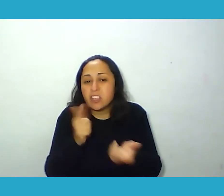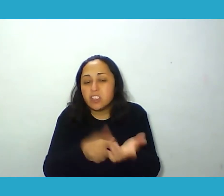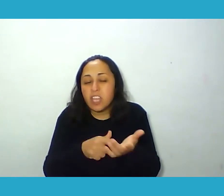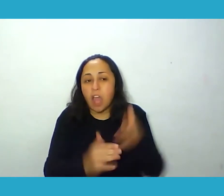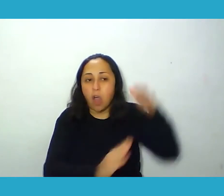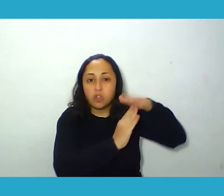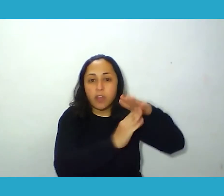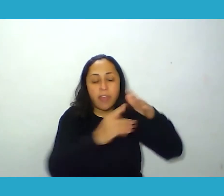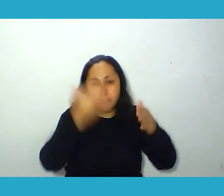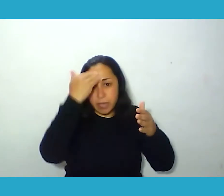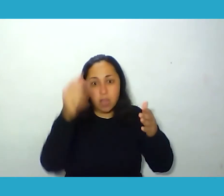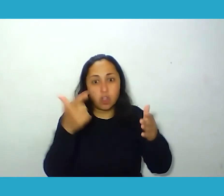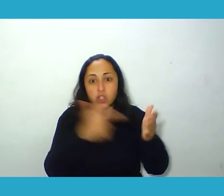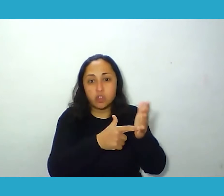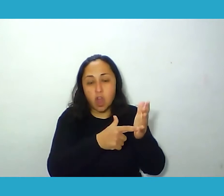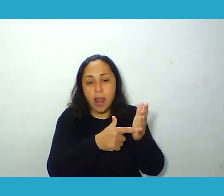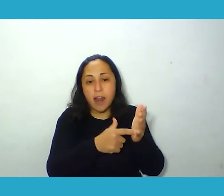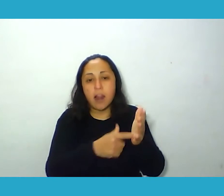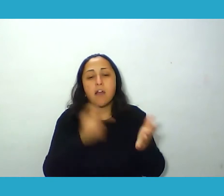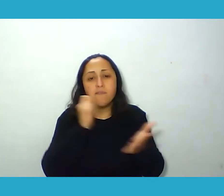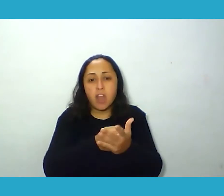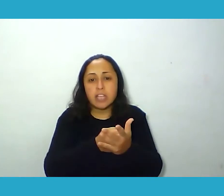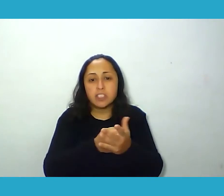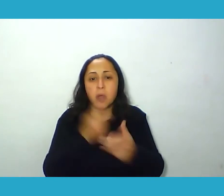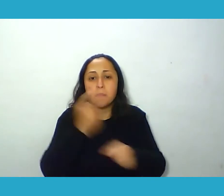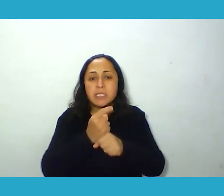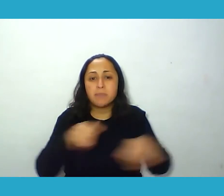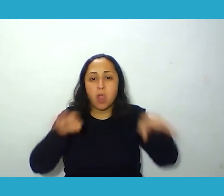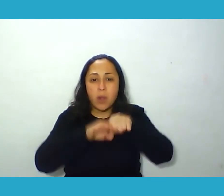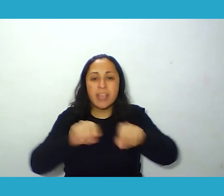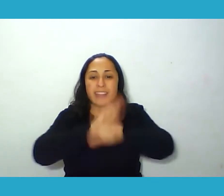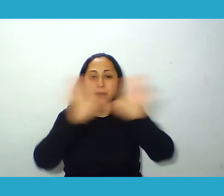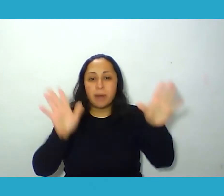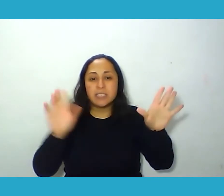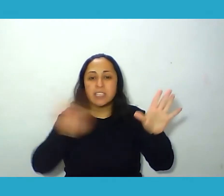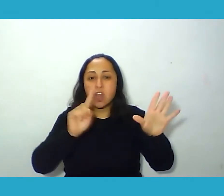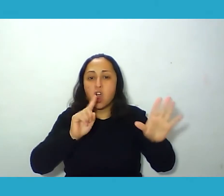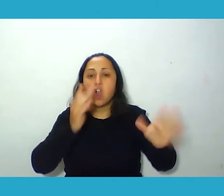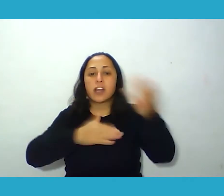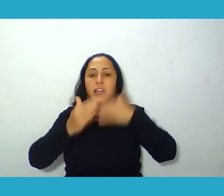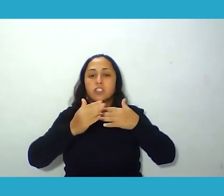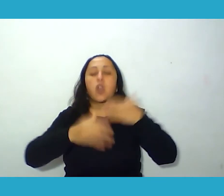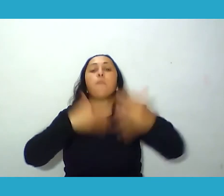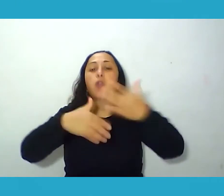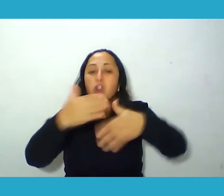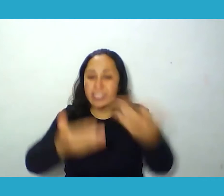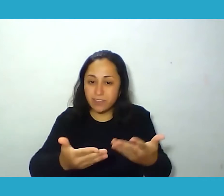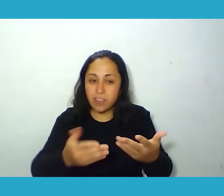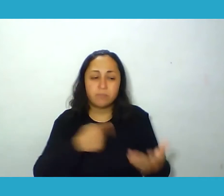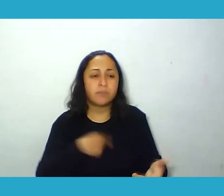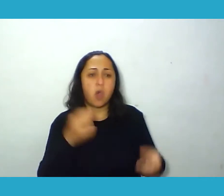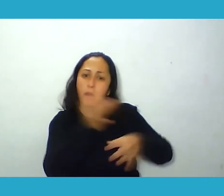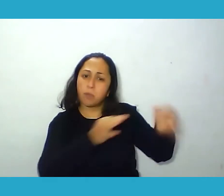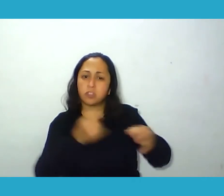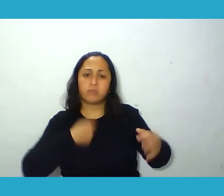las autoridades declararla inconstitucional por la vulneración de los principios de igualdad, transparencia, no regresión y progresividad. Se anuncia en contra del